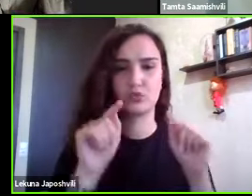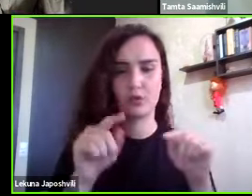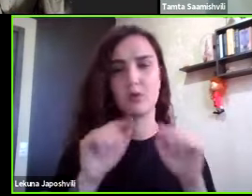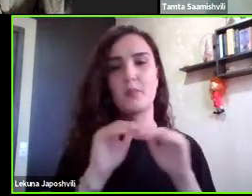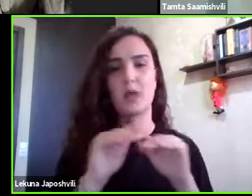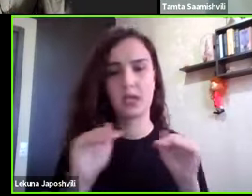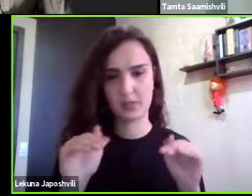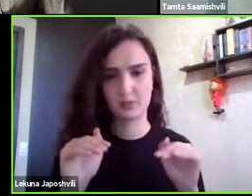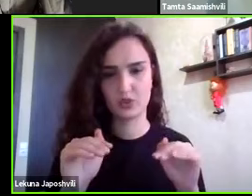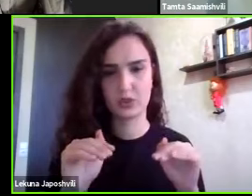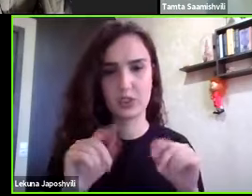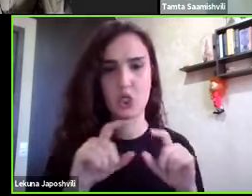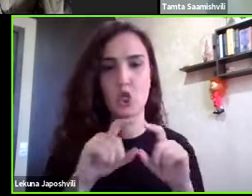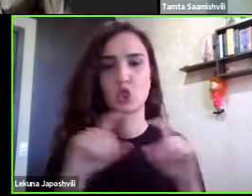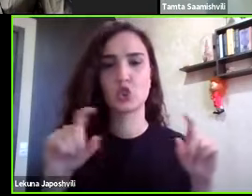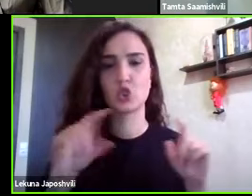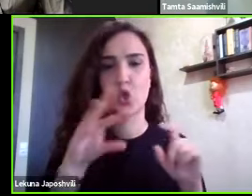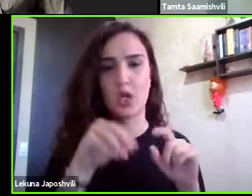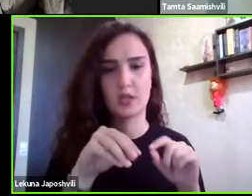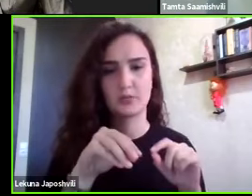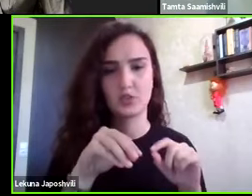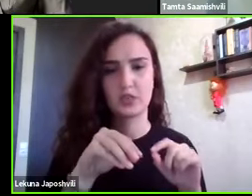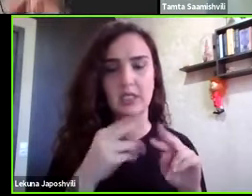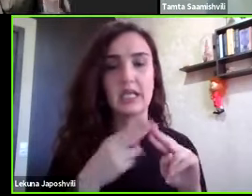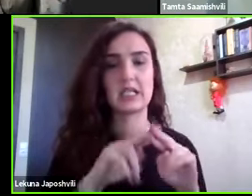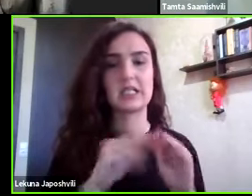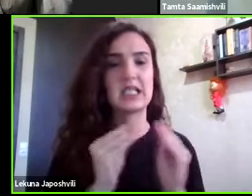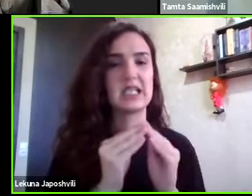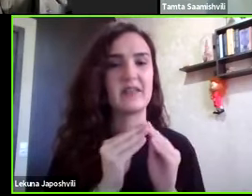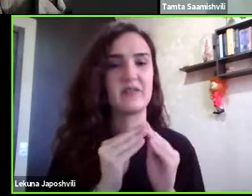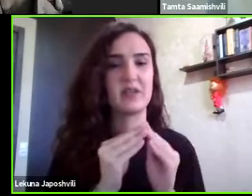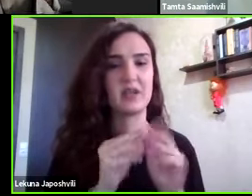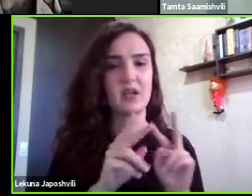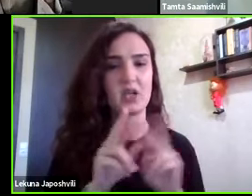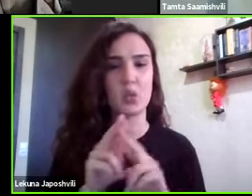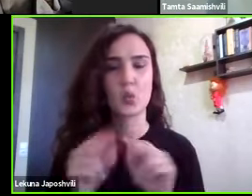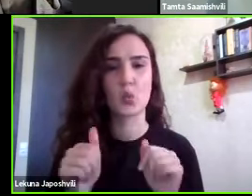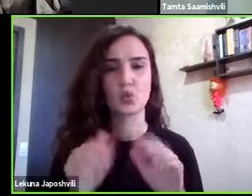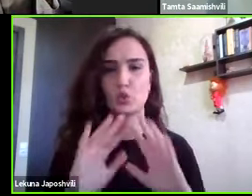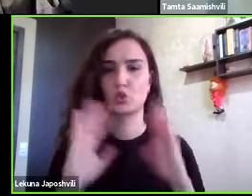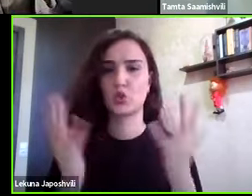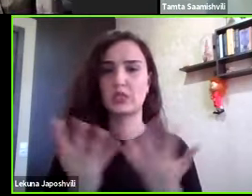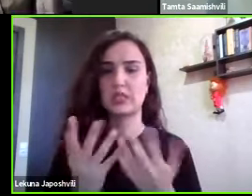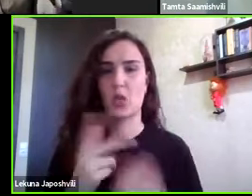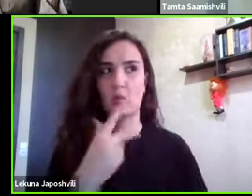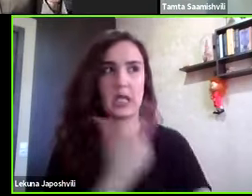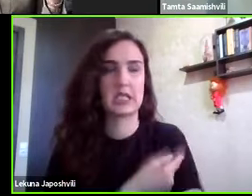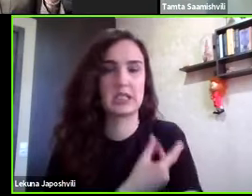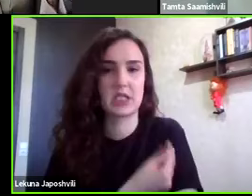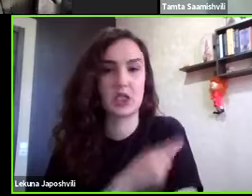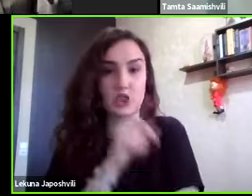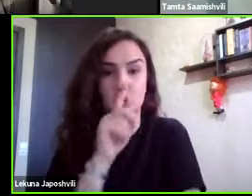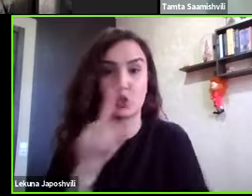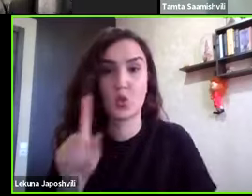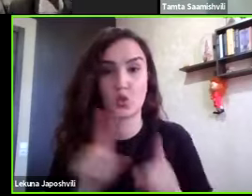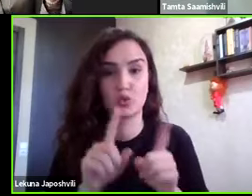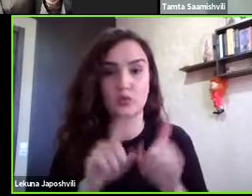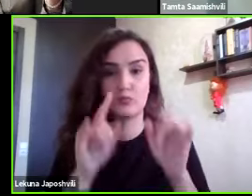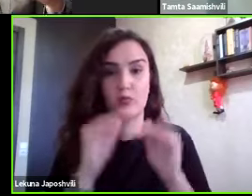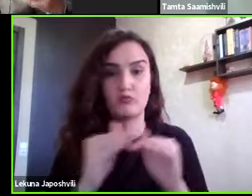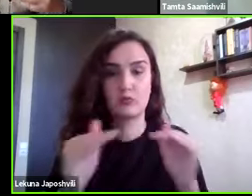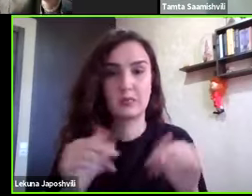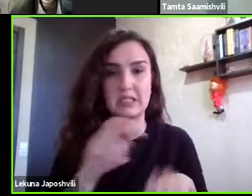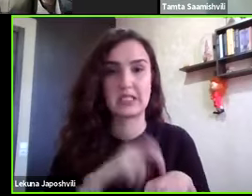ბაღებში, სკოლებში, ეს იგივე არის სოციალური აცრა. ანუ ბავშვები არიან სამედიცინო